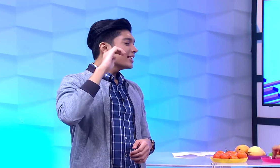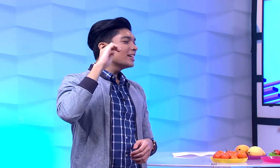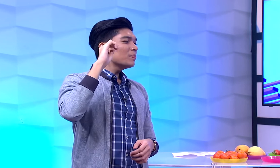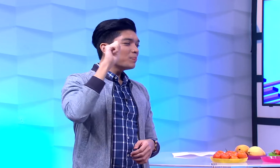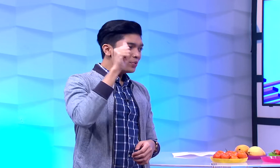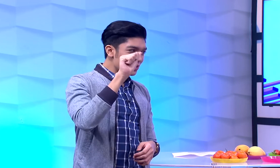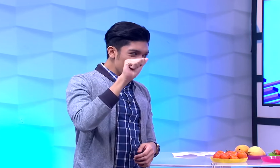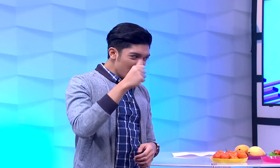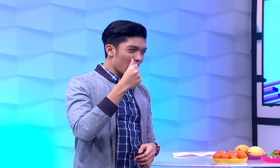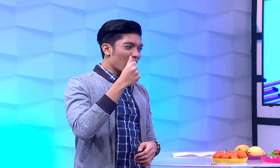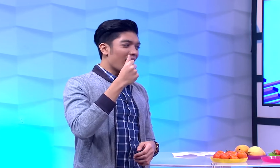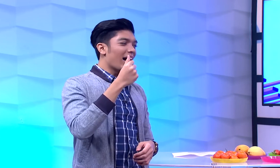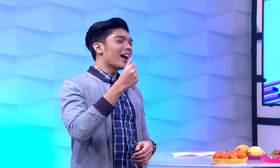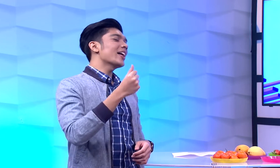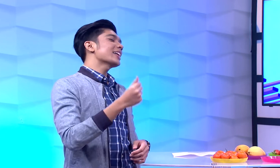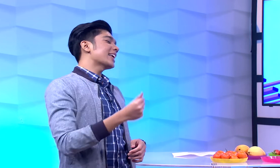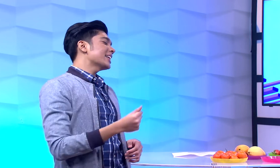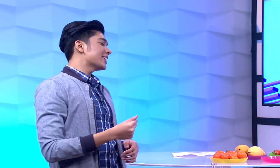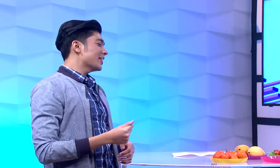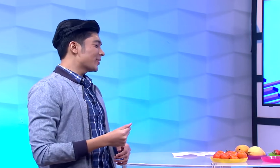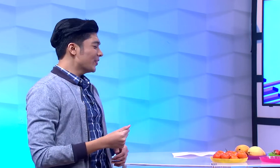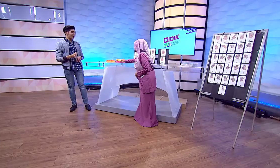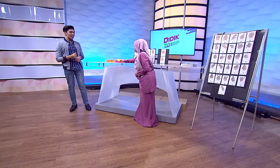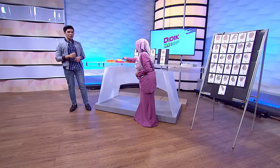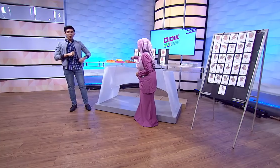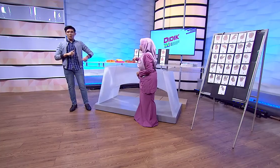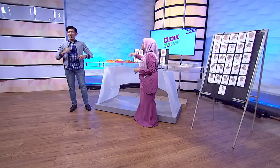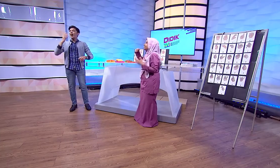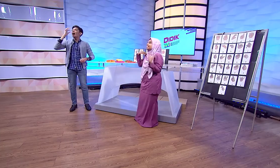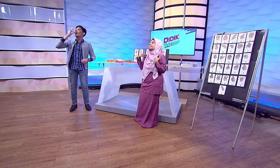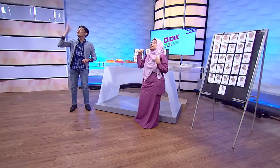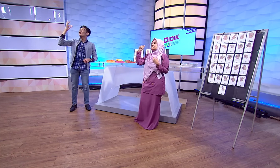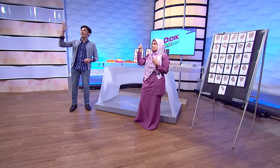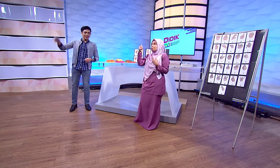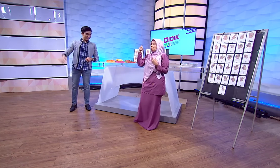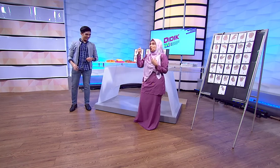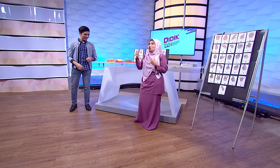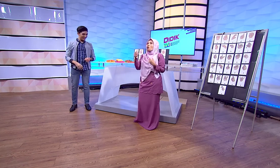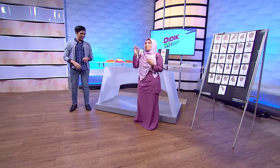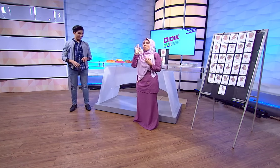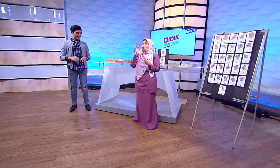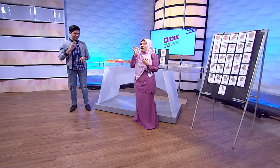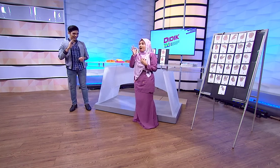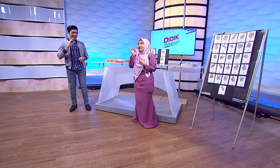09.10 Oke sungguh ada sepenuhnya anggota 10 buah